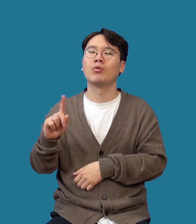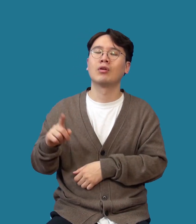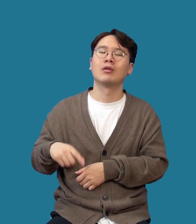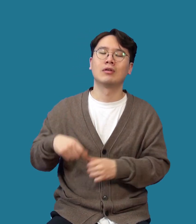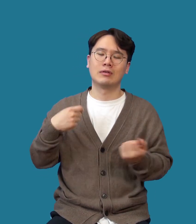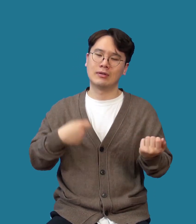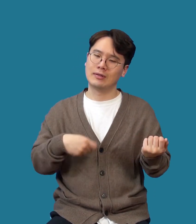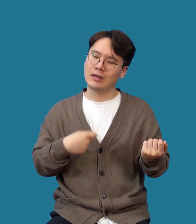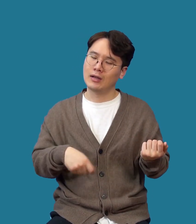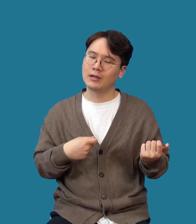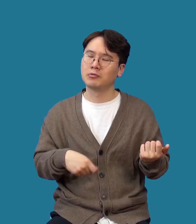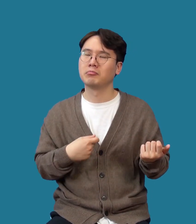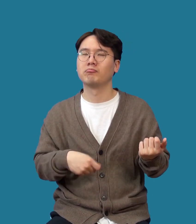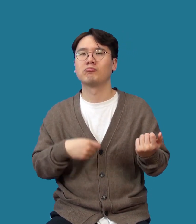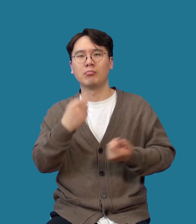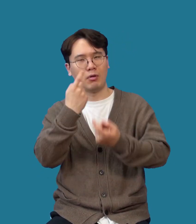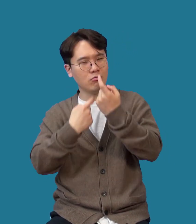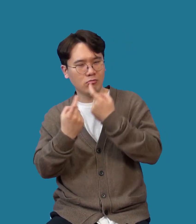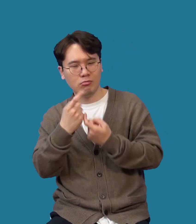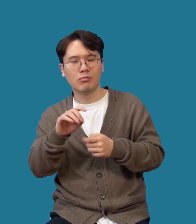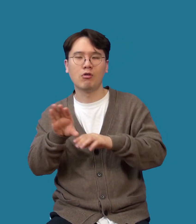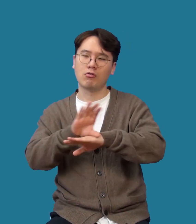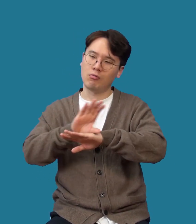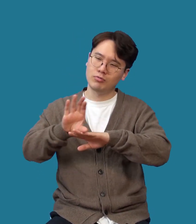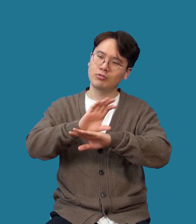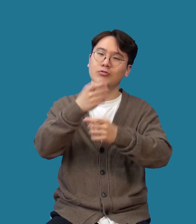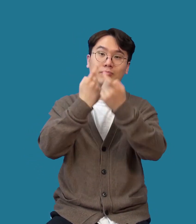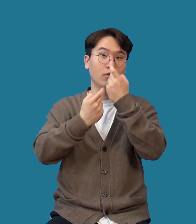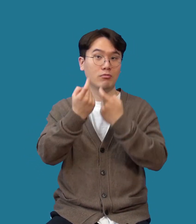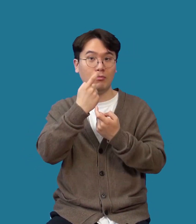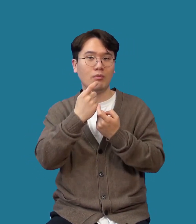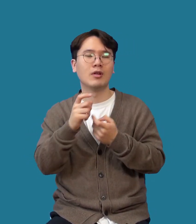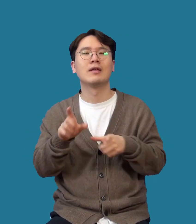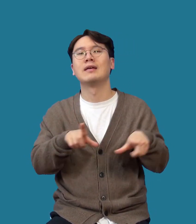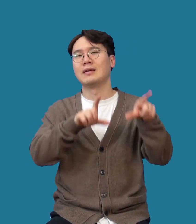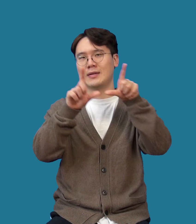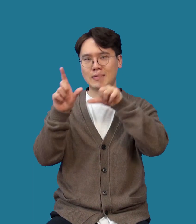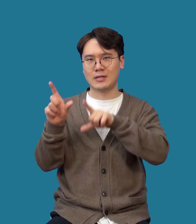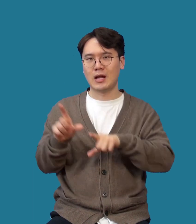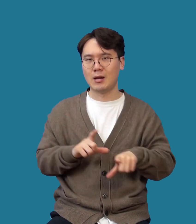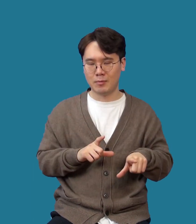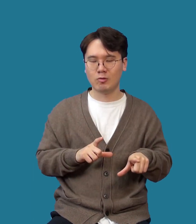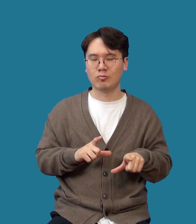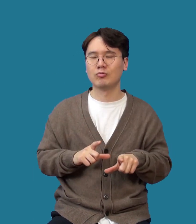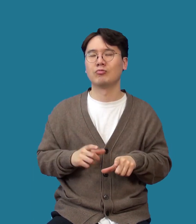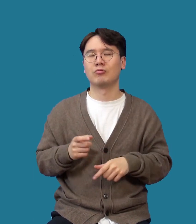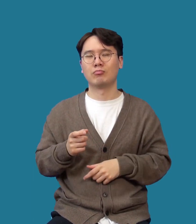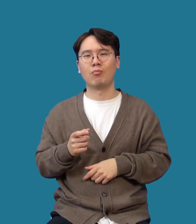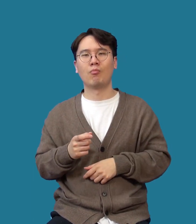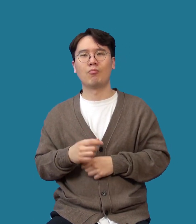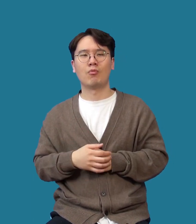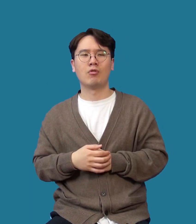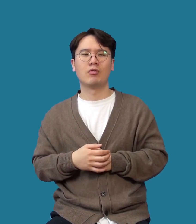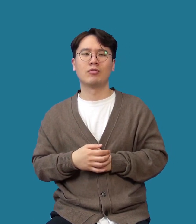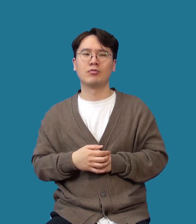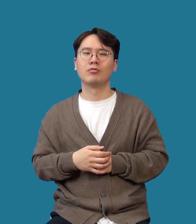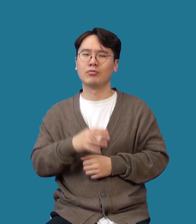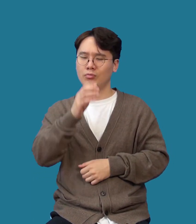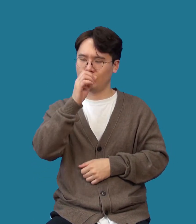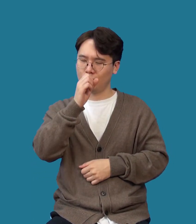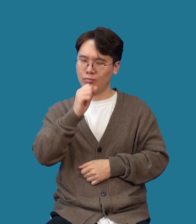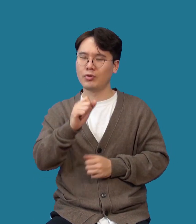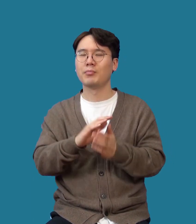무슨 컴퓨터도 배우고 하면서 삶의 활력을 완전히 되찾았습니다. 무엇보다도 남은